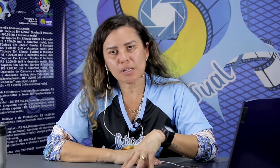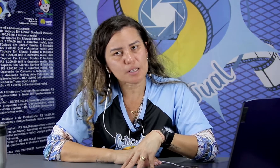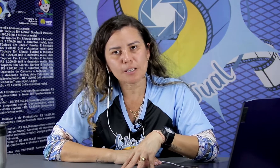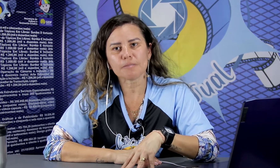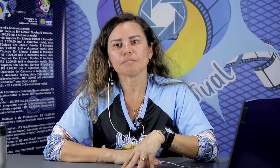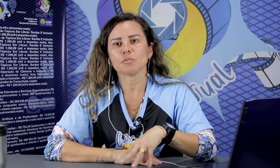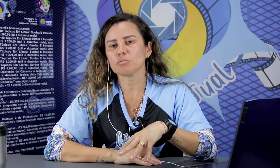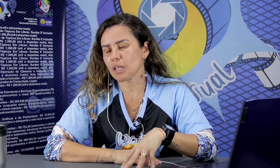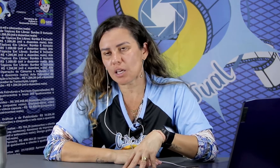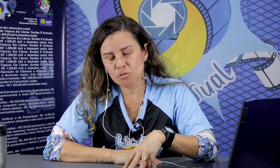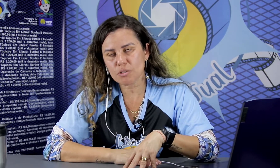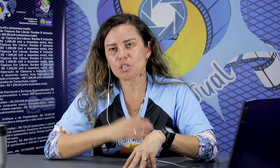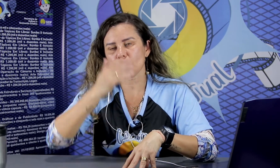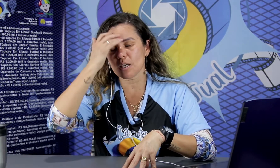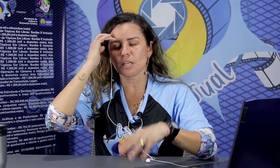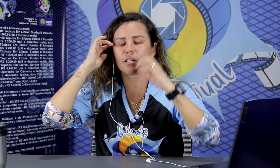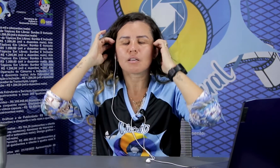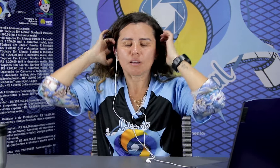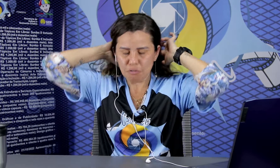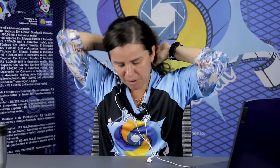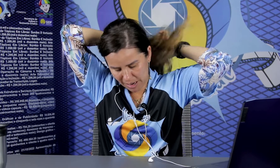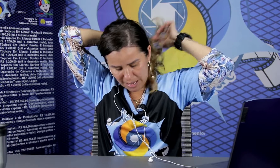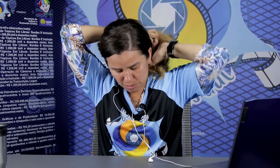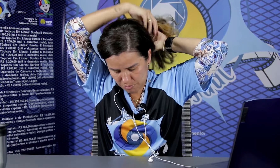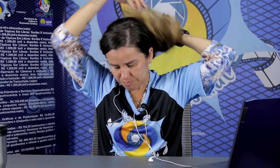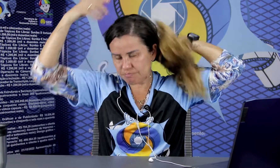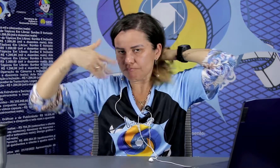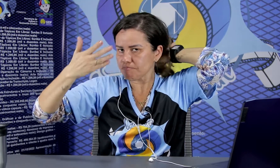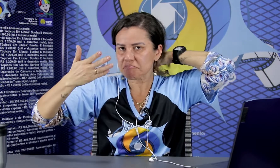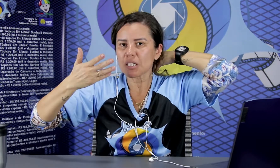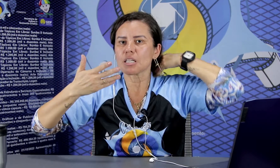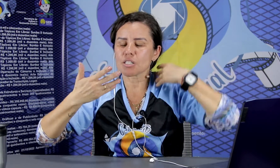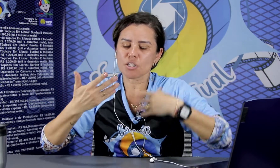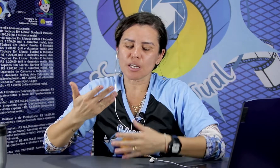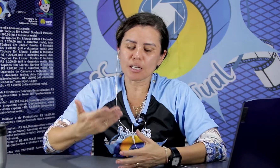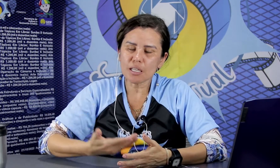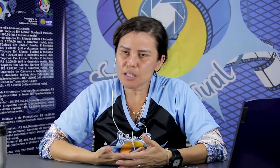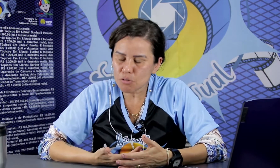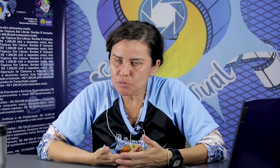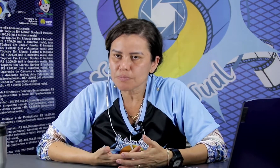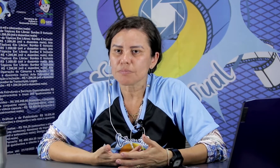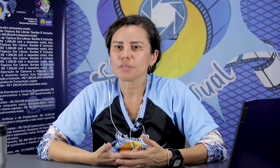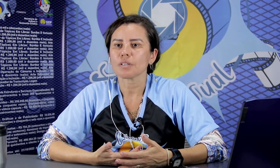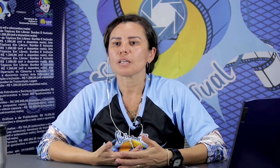compreender um texto, seja ele falado, seja ele lido. Quando